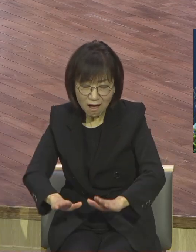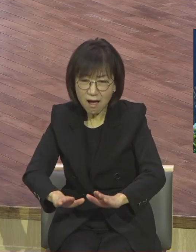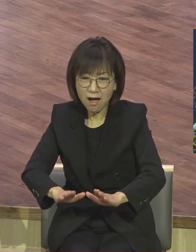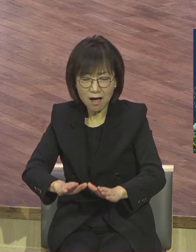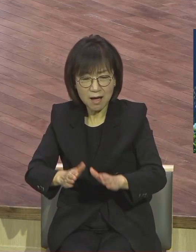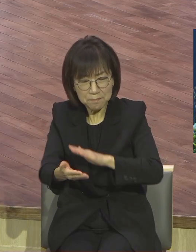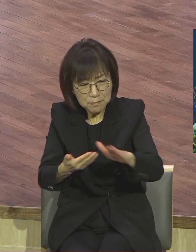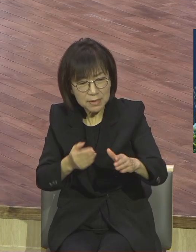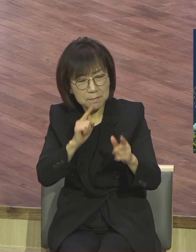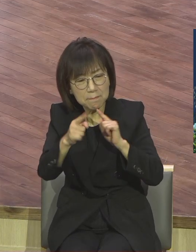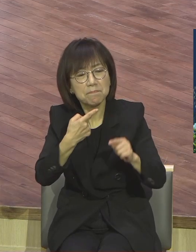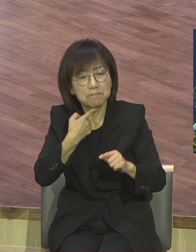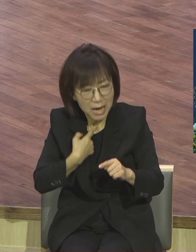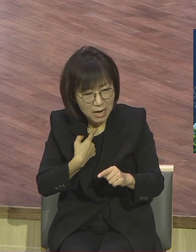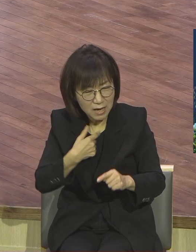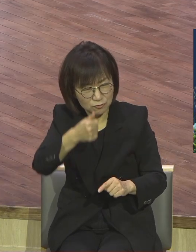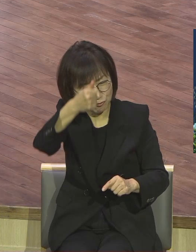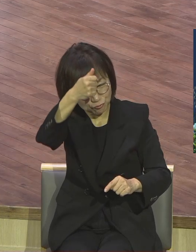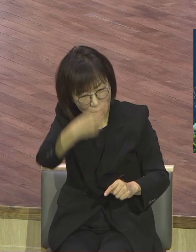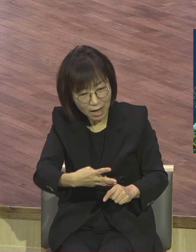않았냐.